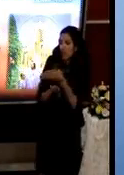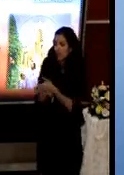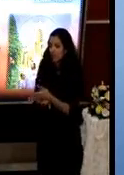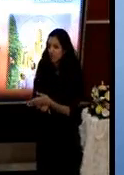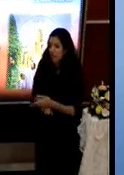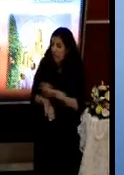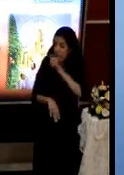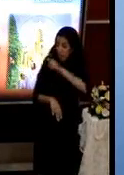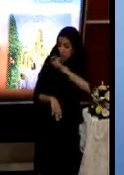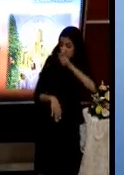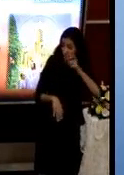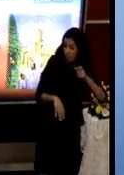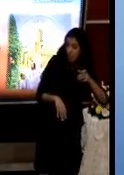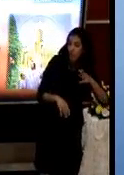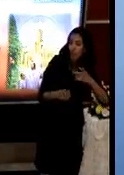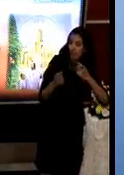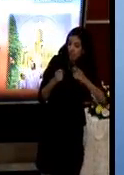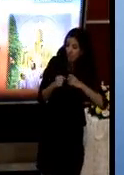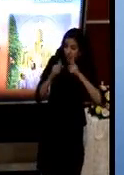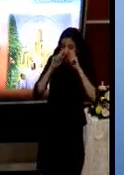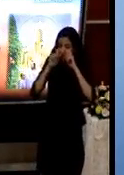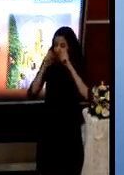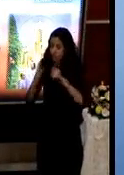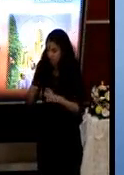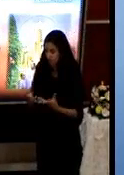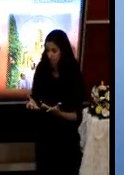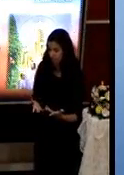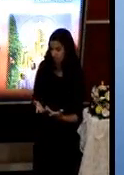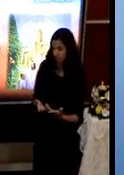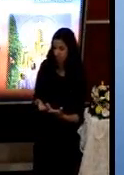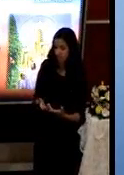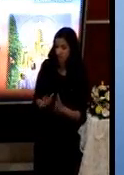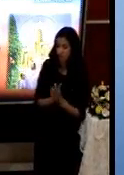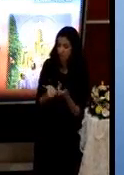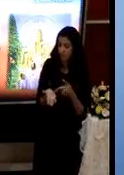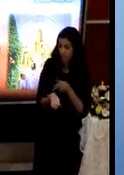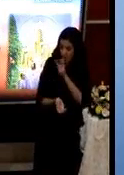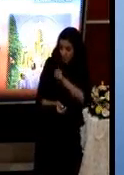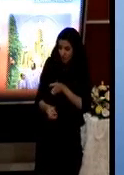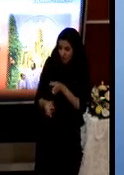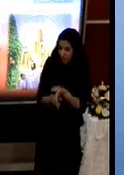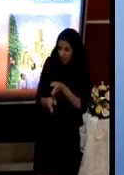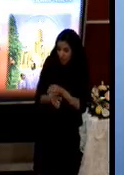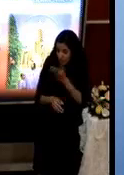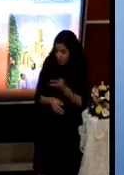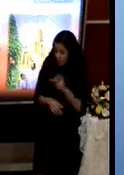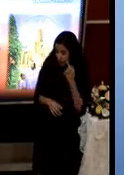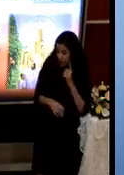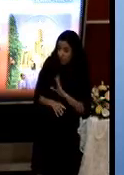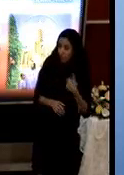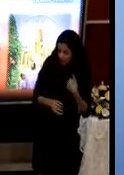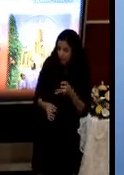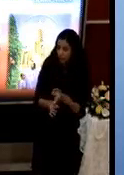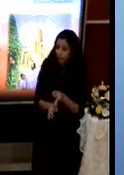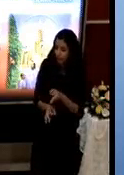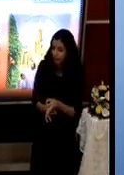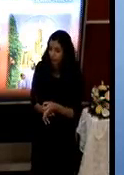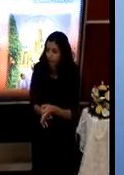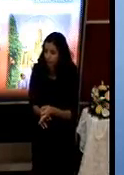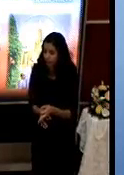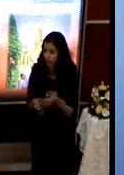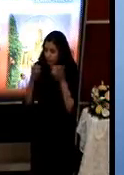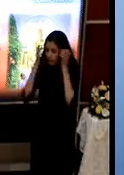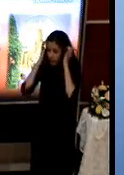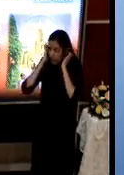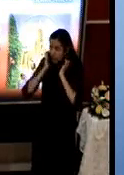alguna persona necesitada, enseñar la palabra de Dios a alguien que no la conoce todavía.